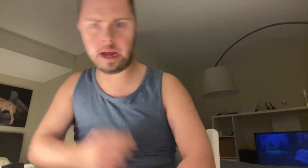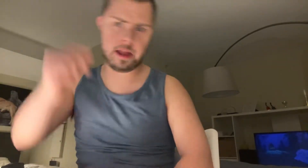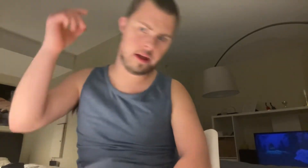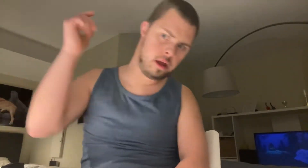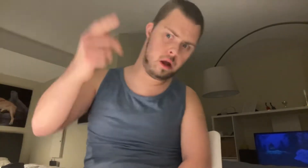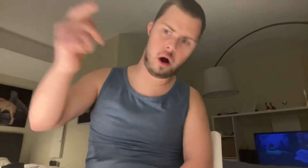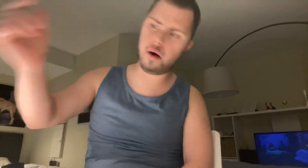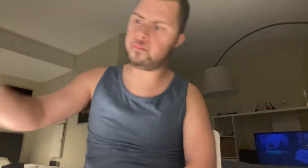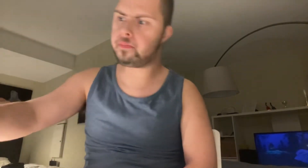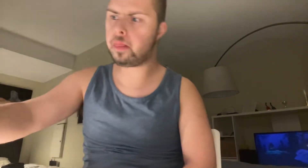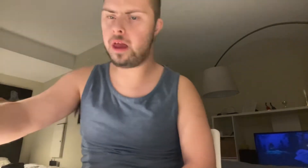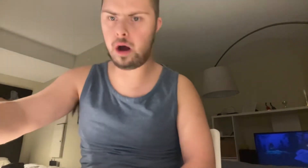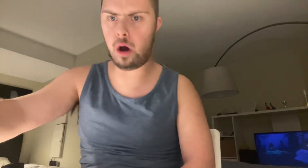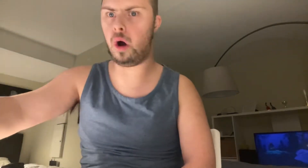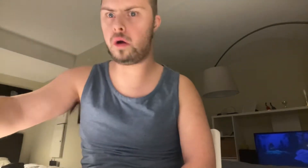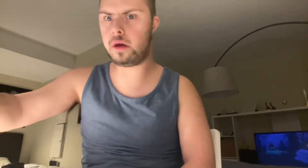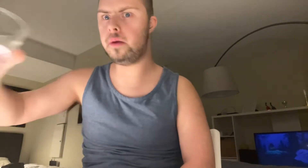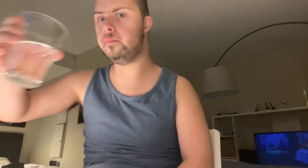Kanaler, ja, jag har rock.